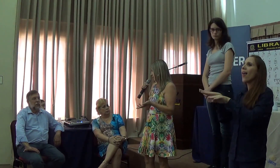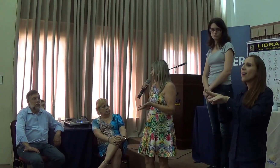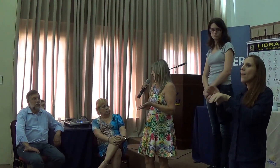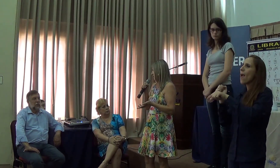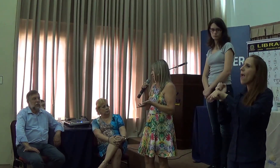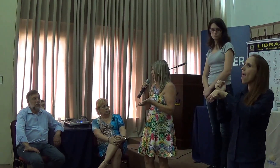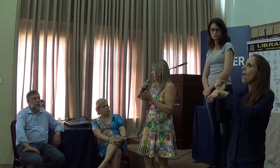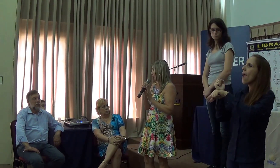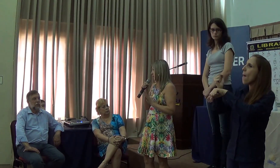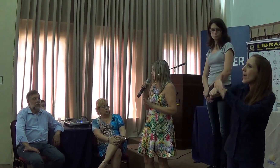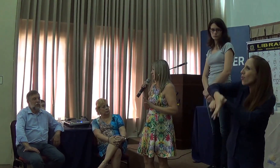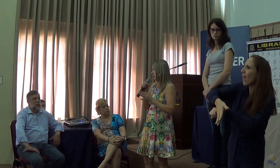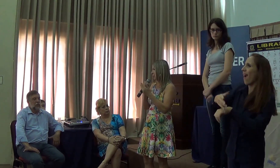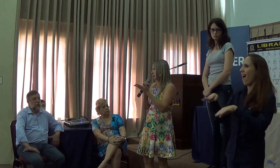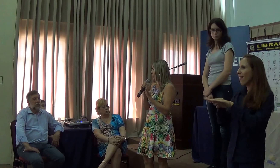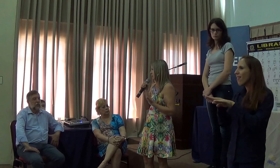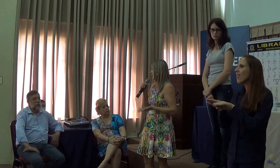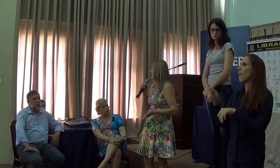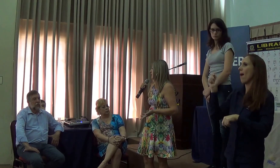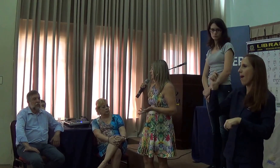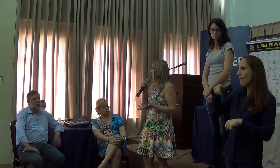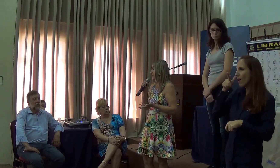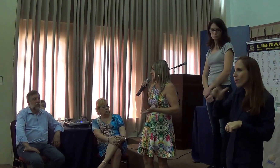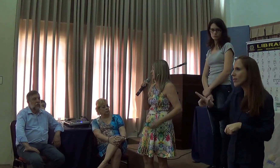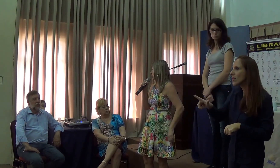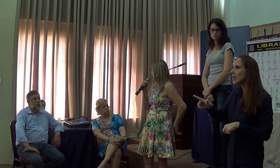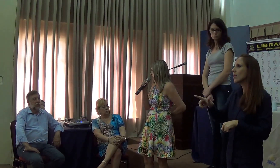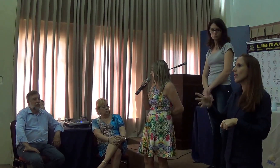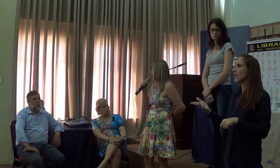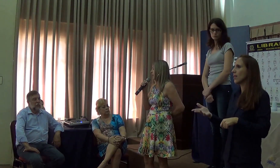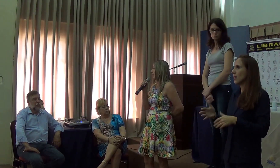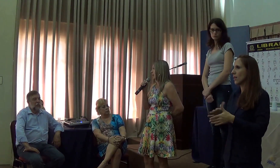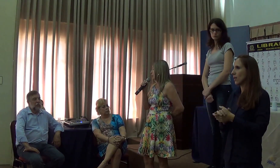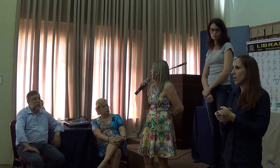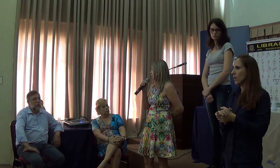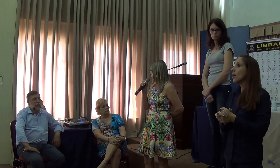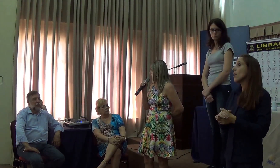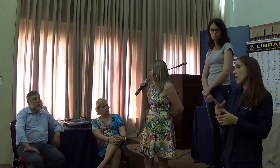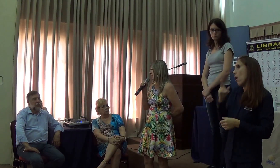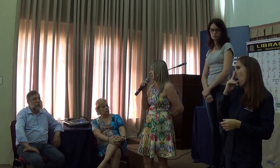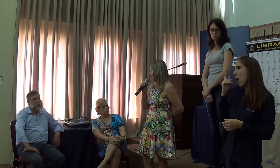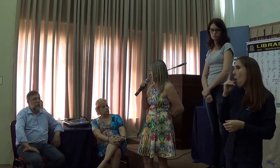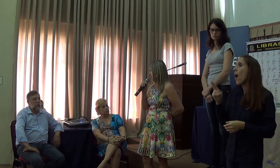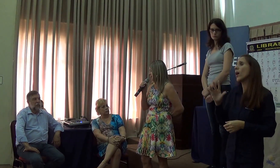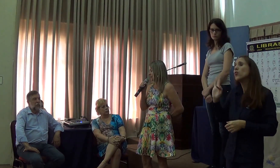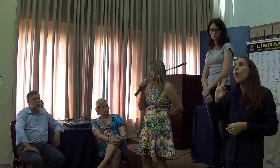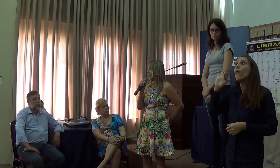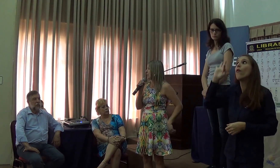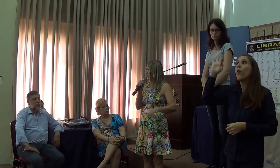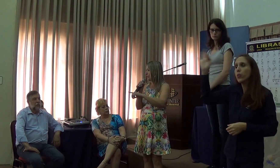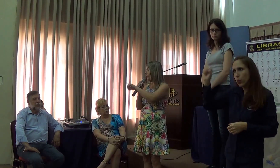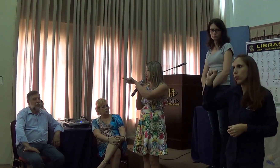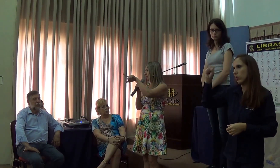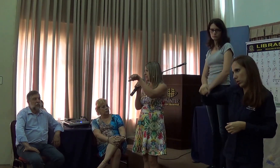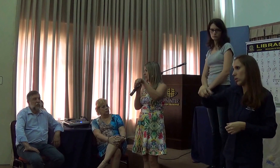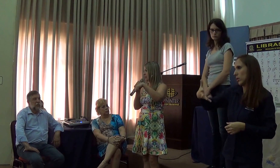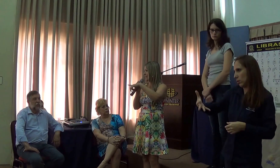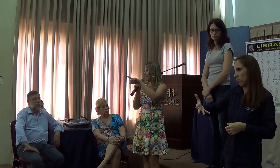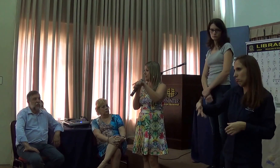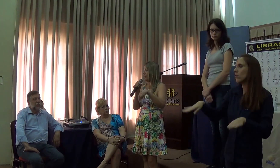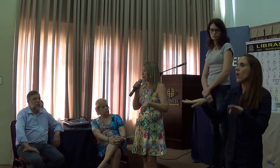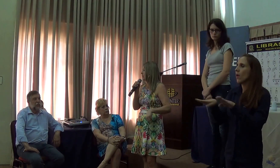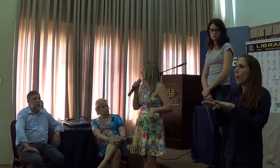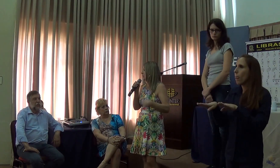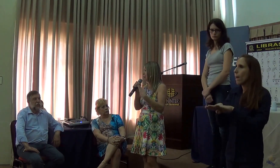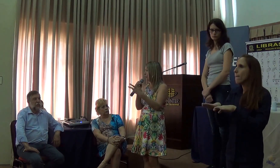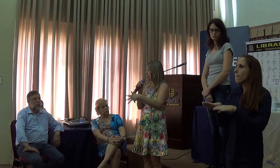Acreditamos que sim. Ainda não temos essa certeza, mas acreditamos que no futuro vai ser assim. Inclusive nas